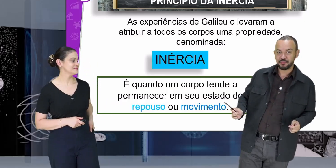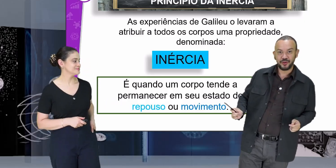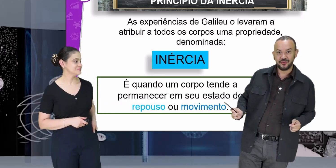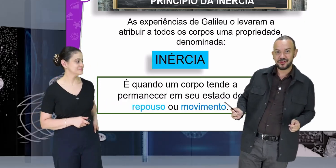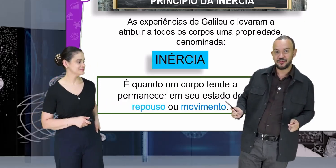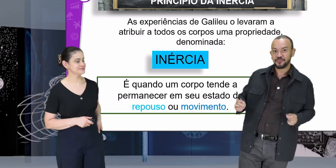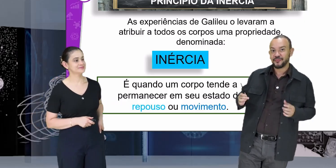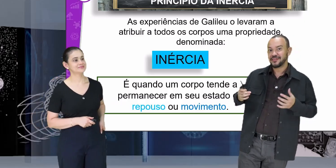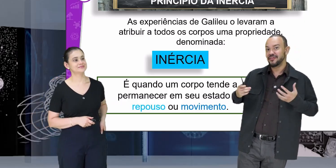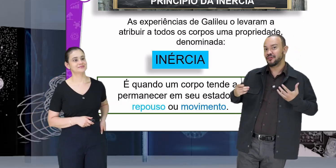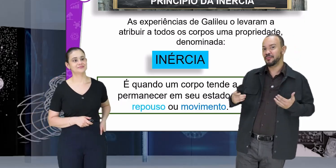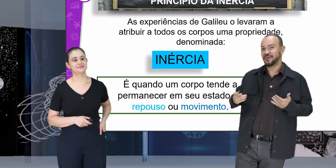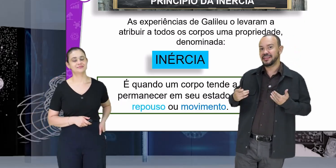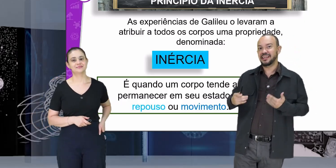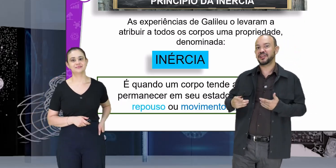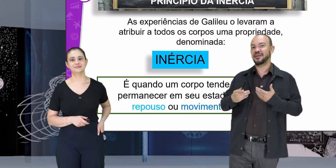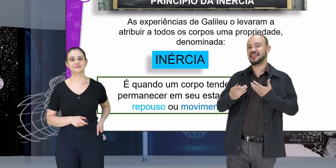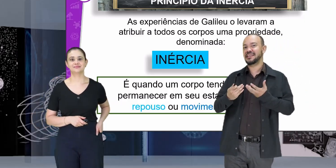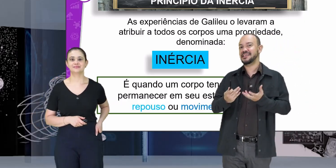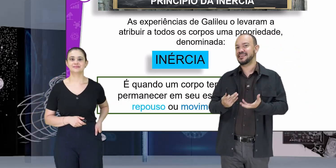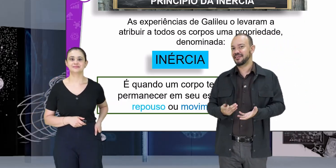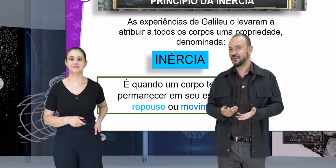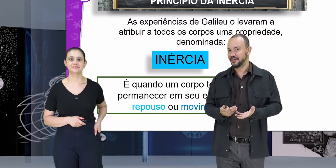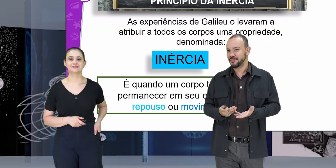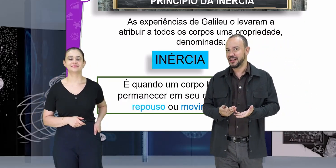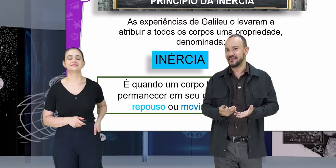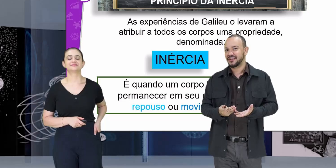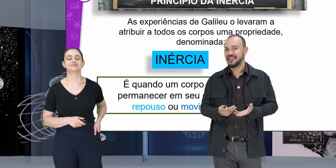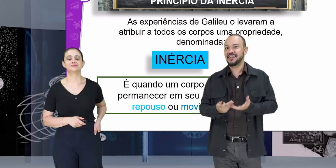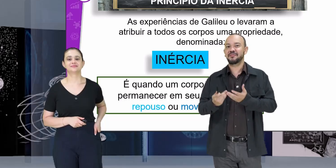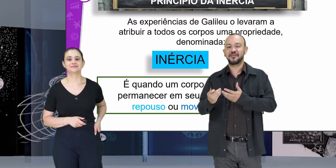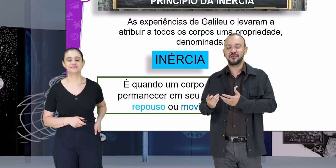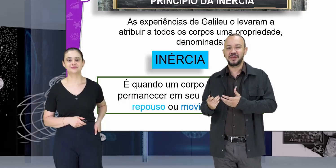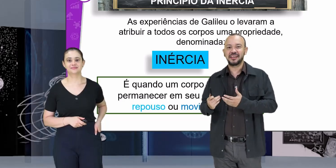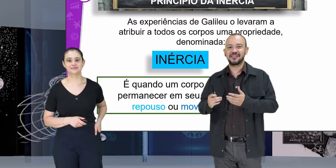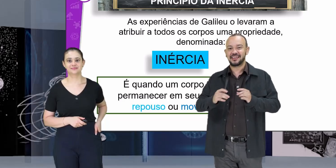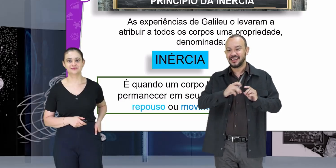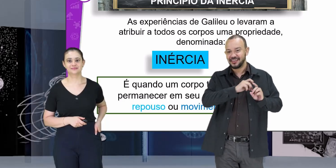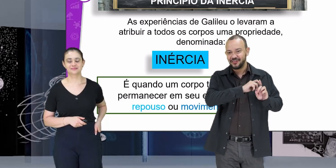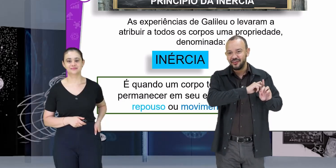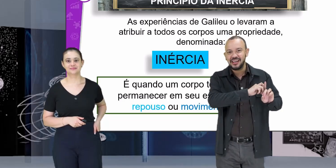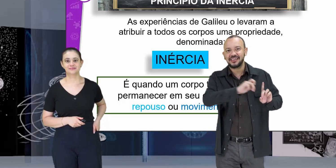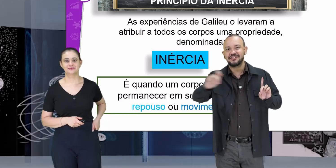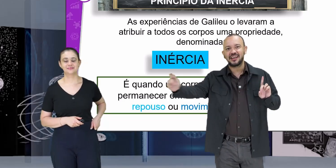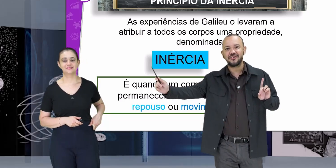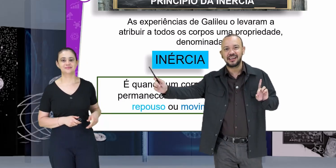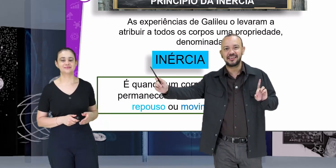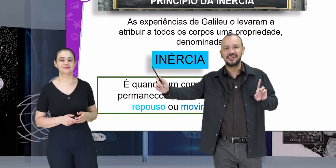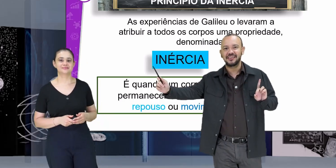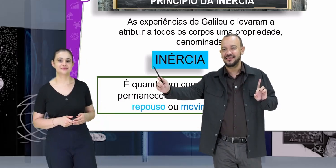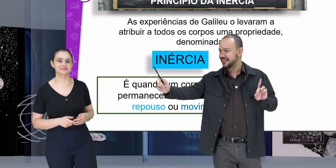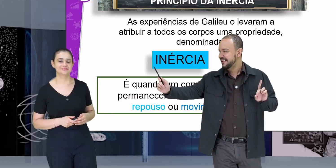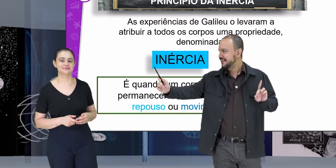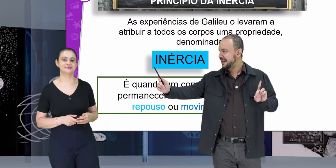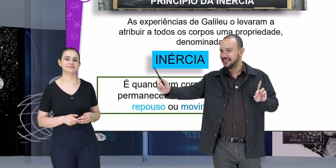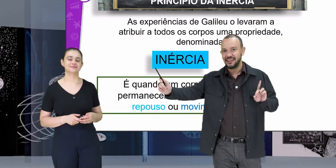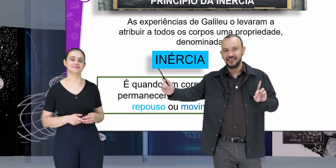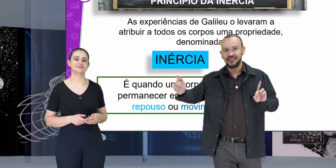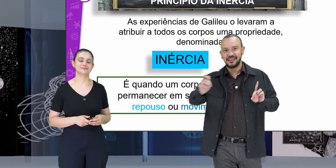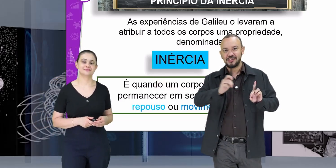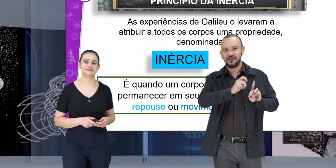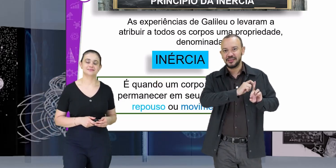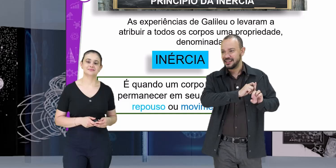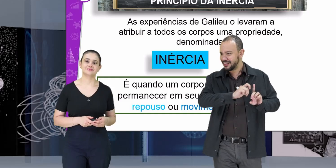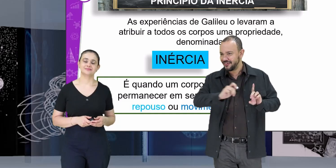em repouso, o seu corpo tende a manter esse estado de movimento. E em movimento, você está correndo na quadra, né? Ali na